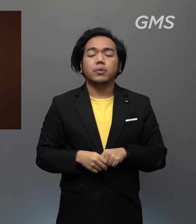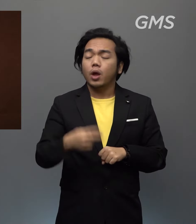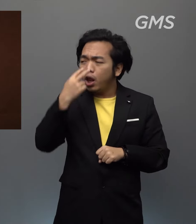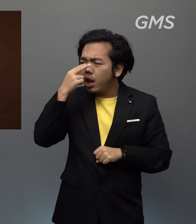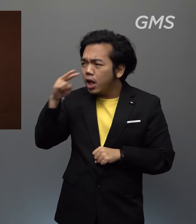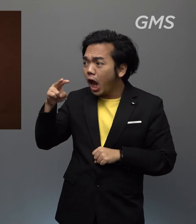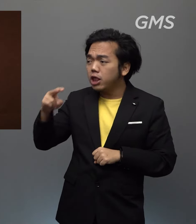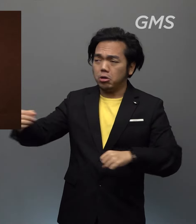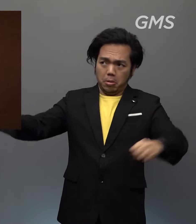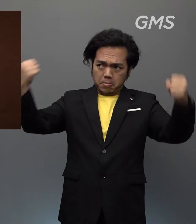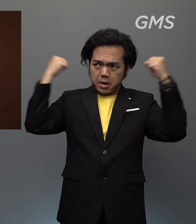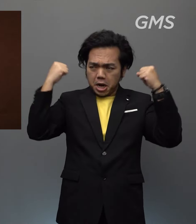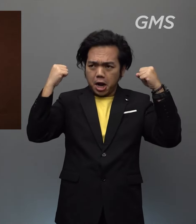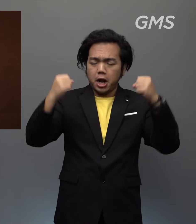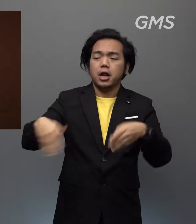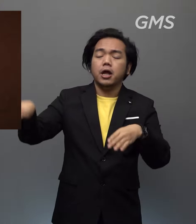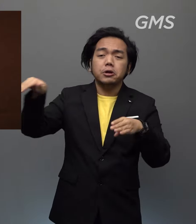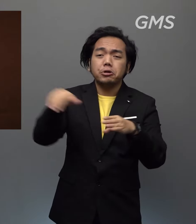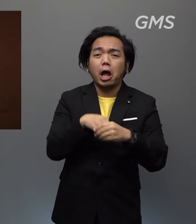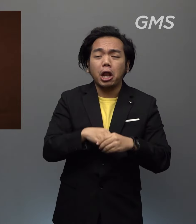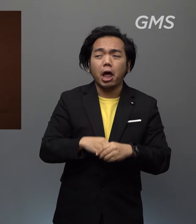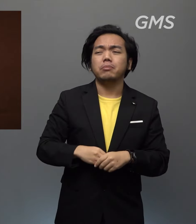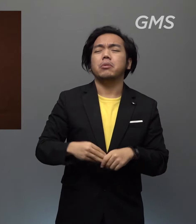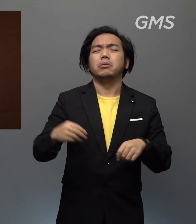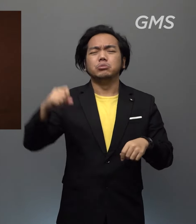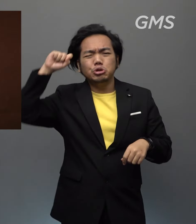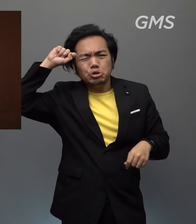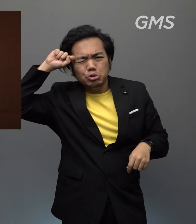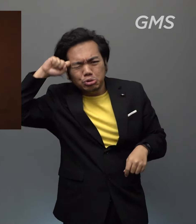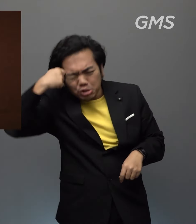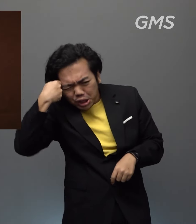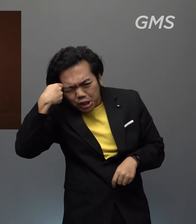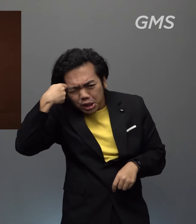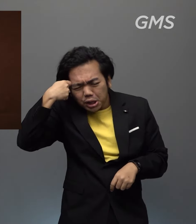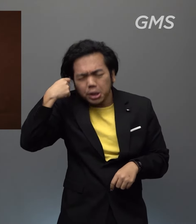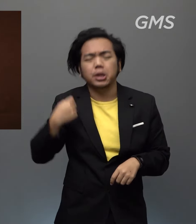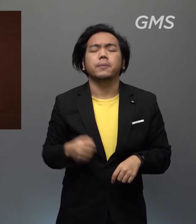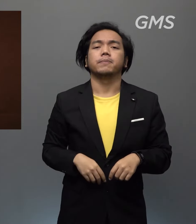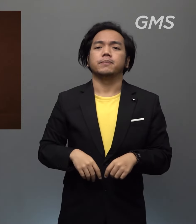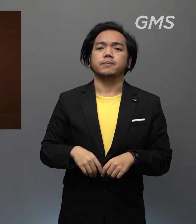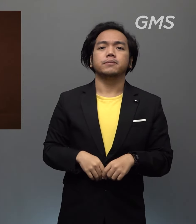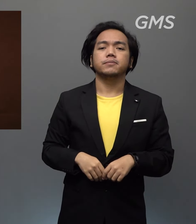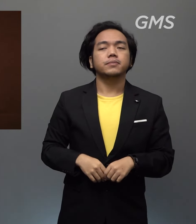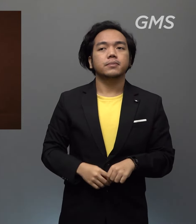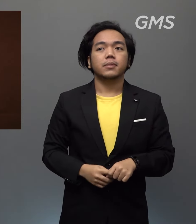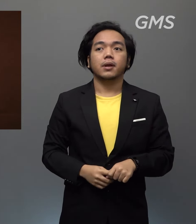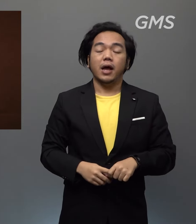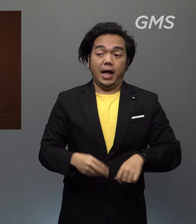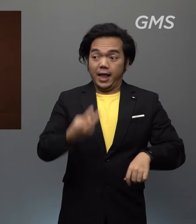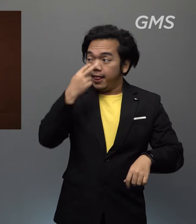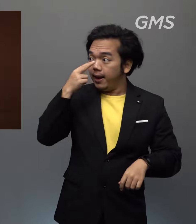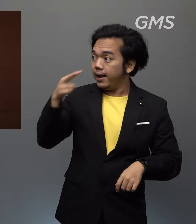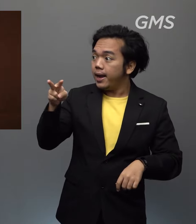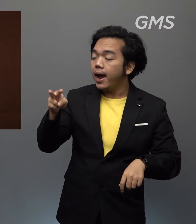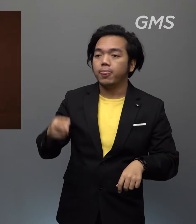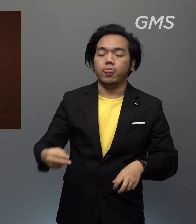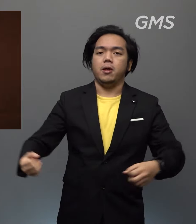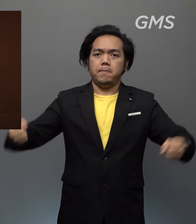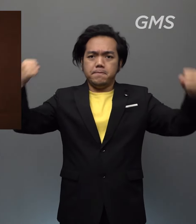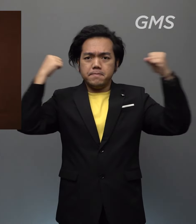keterpurukan. Judul khotbah saya adalah melihat kemenangan di dalam